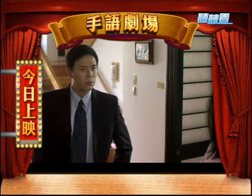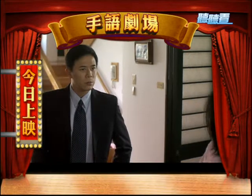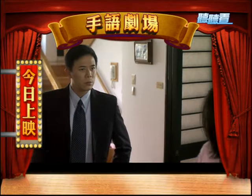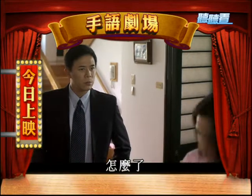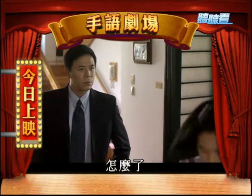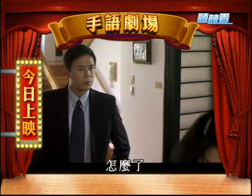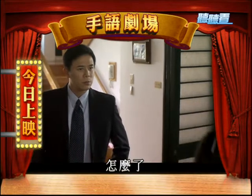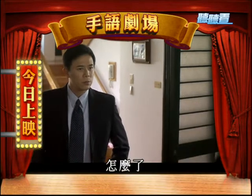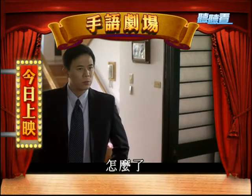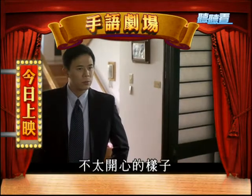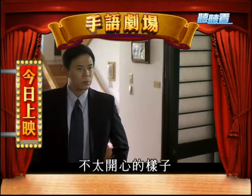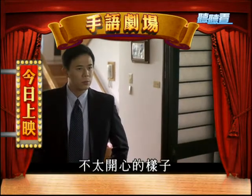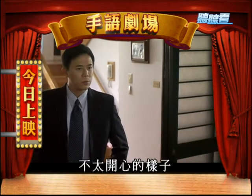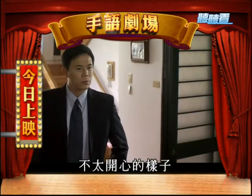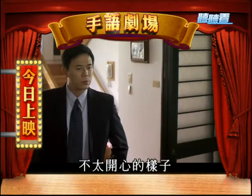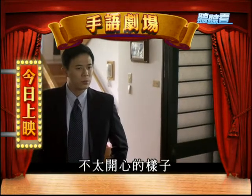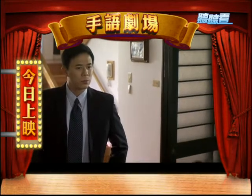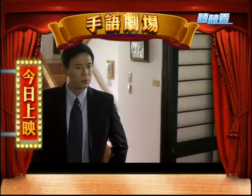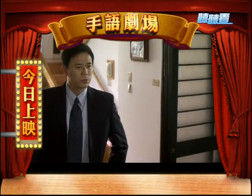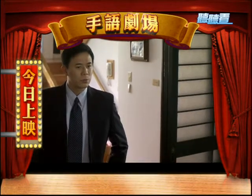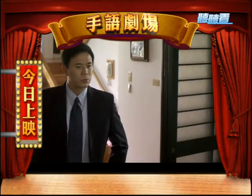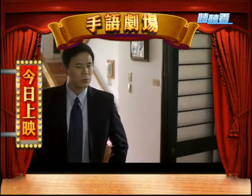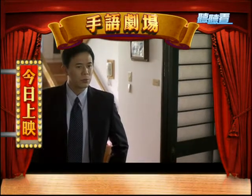怎么了？不太开心的样子。